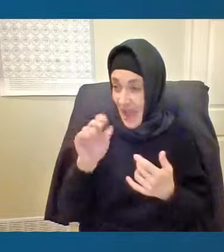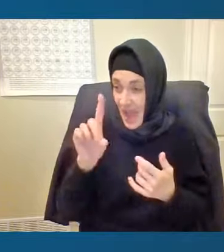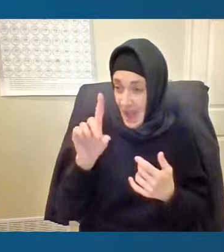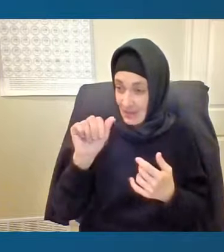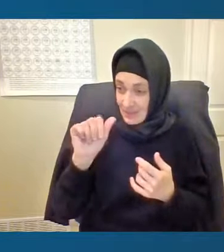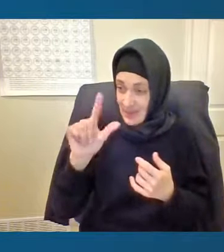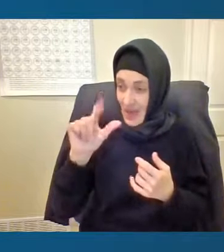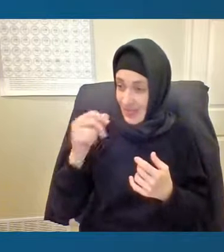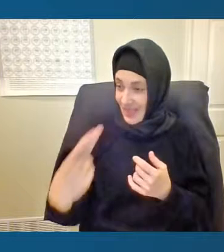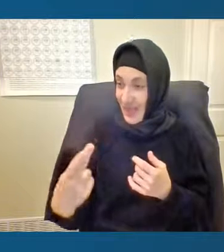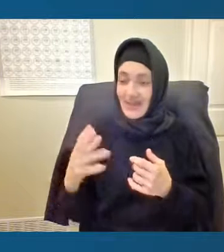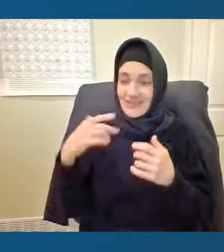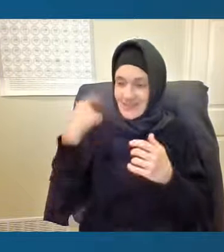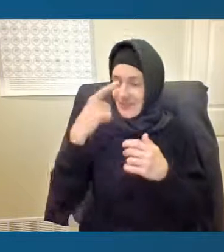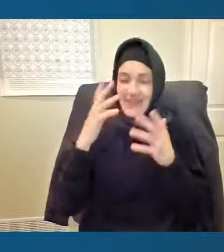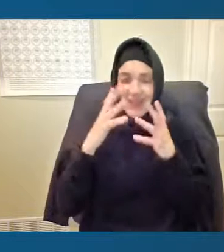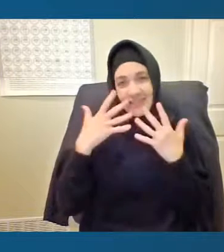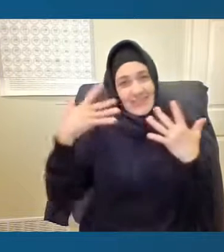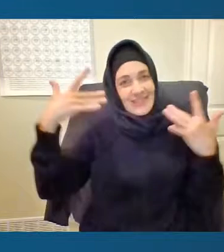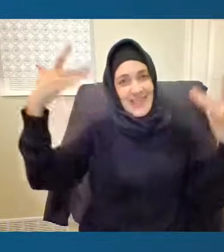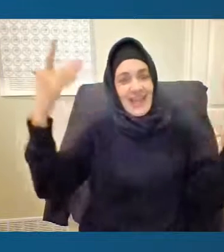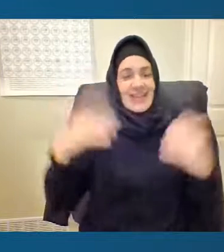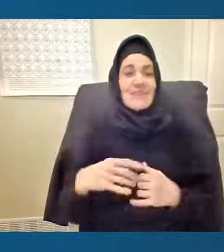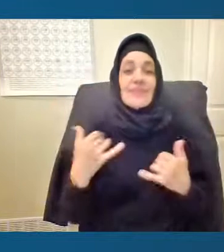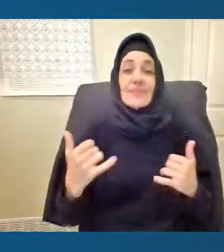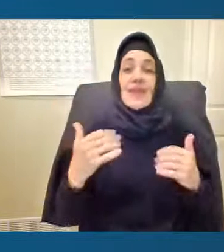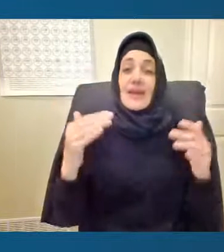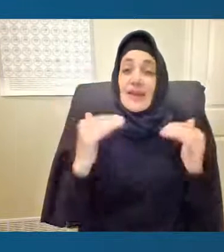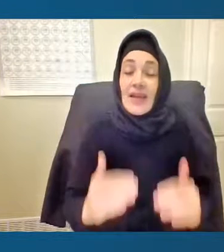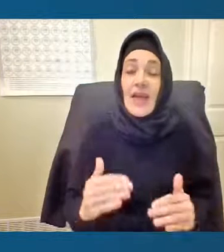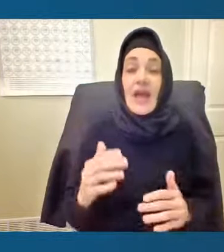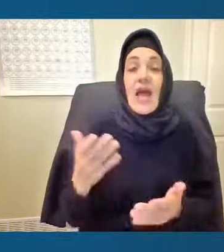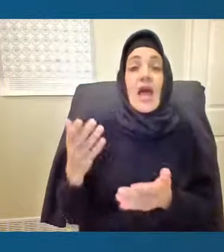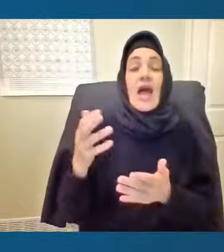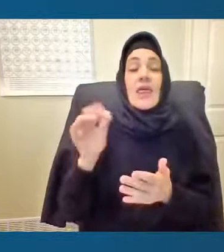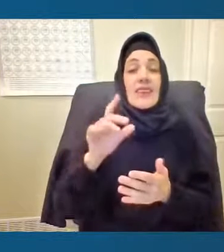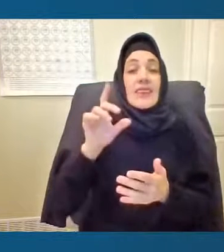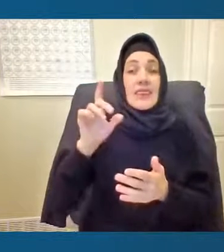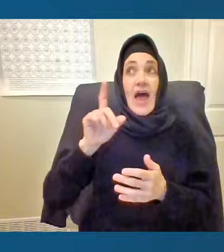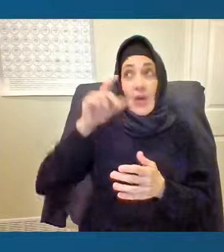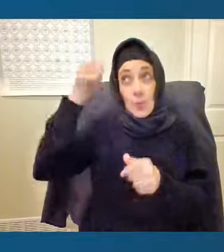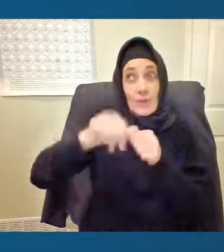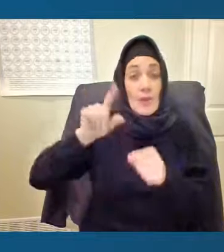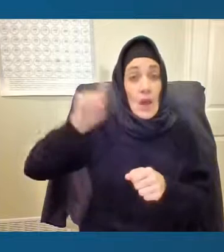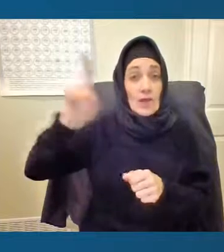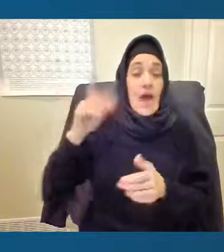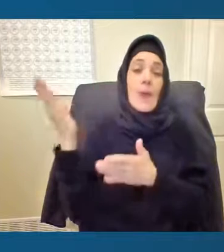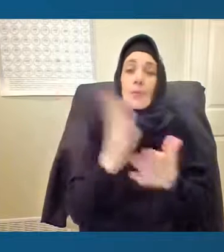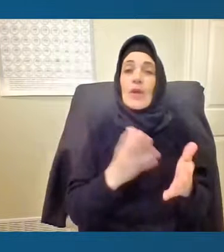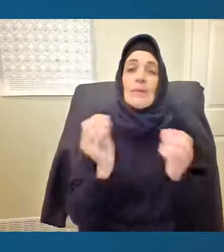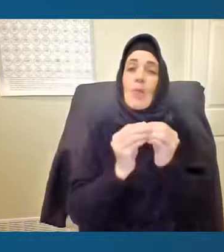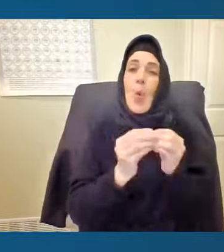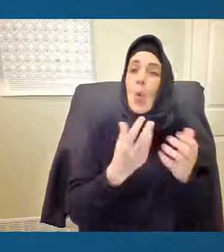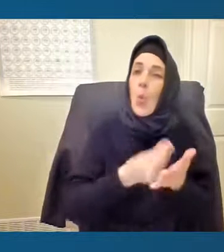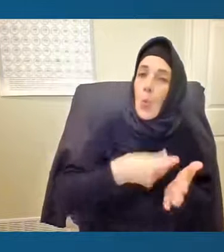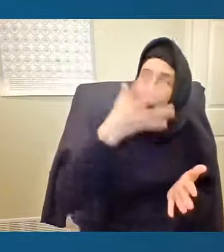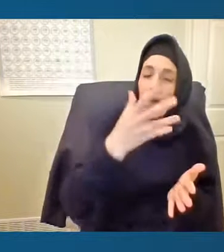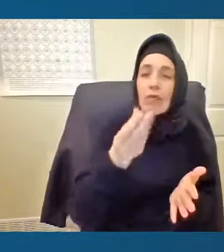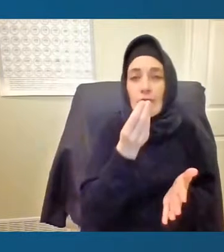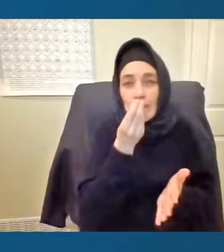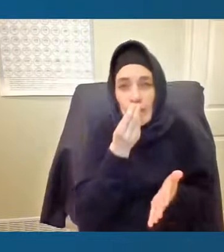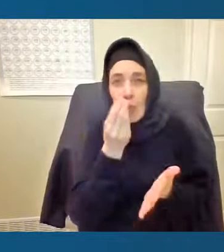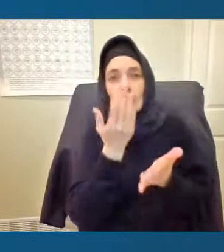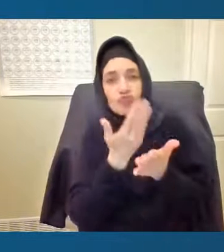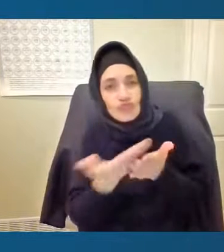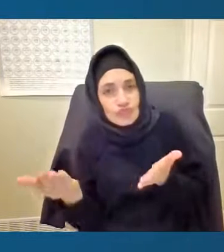الرِّزْقِ. Brings more risk. Risk means sustenance, wealth, food, provisions. Brings these things.